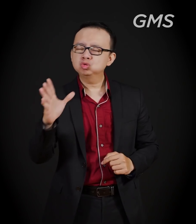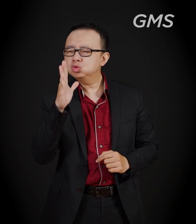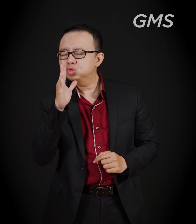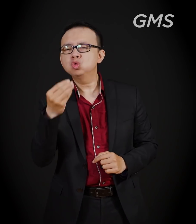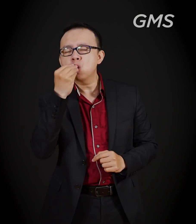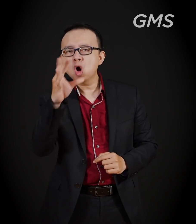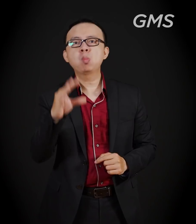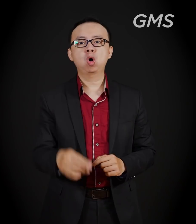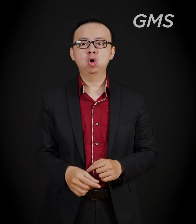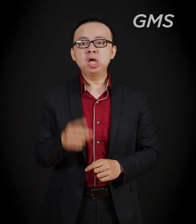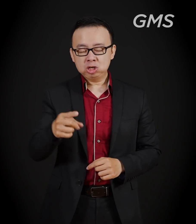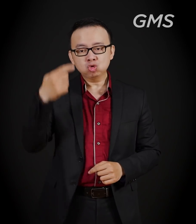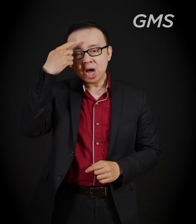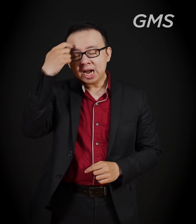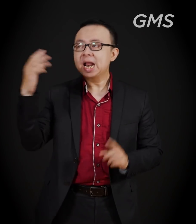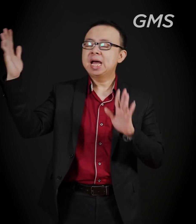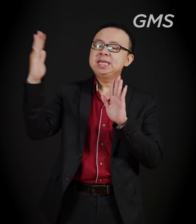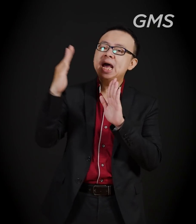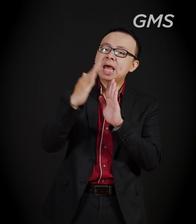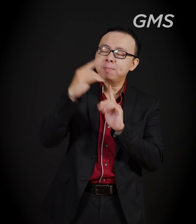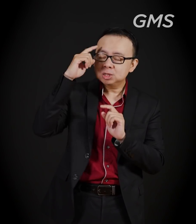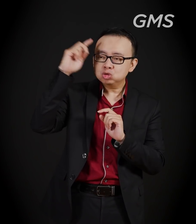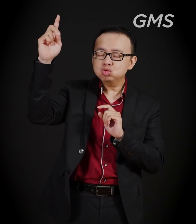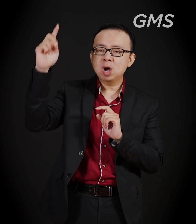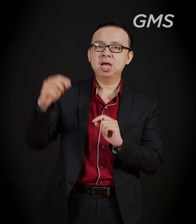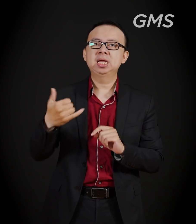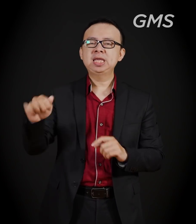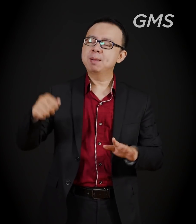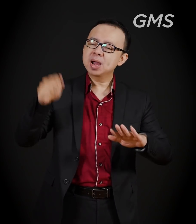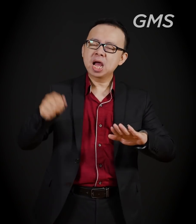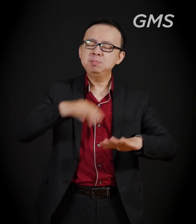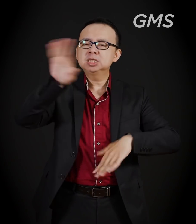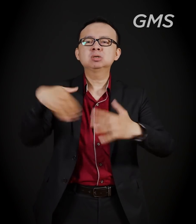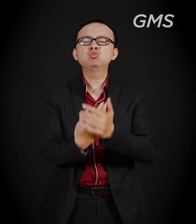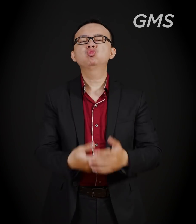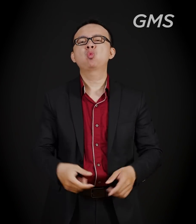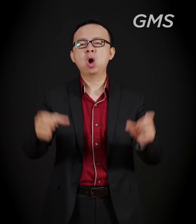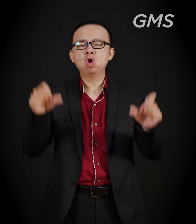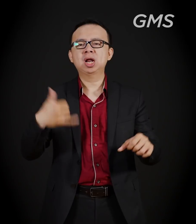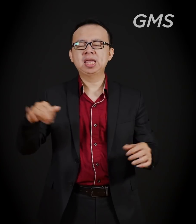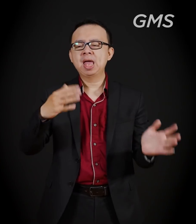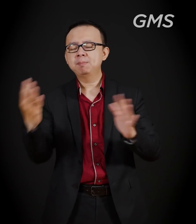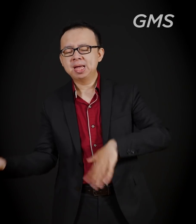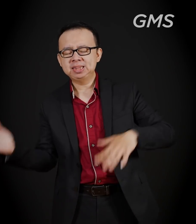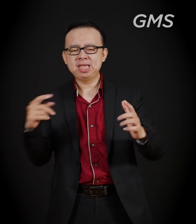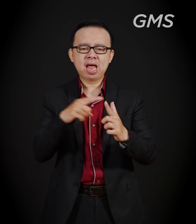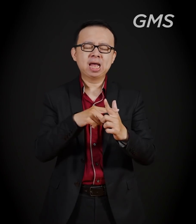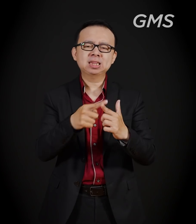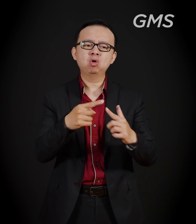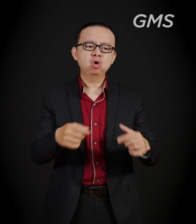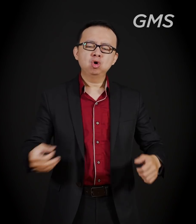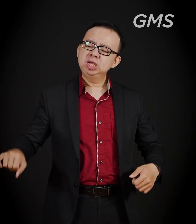Paulus sangat serius. Kenapa? Karena dia bilang di hadapan Allah dan Kristus Yesus yang akan menghakimi orang yang hidup dan yang mati. Aku berpesan dengan sungguh-sungguh kepadamu